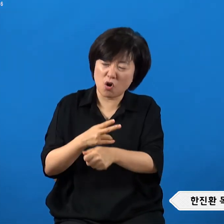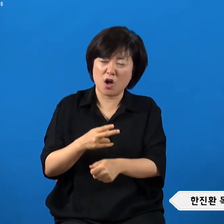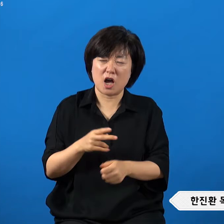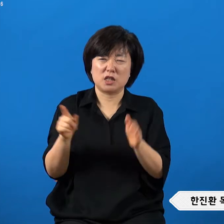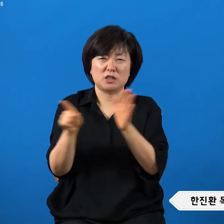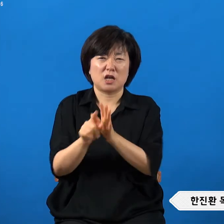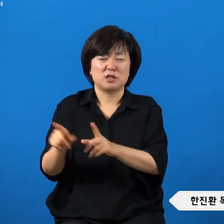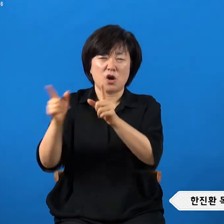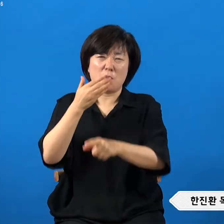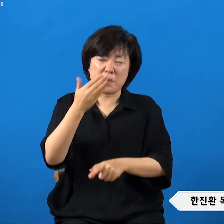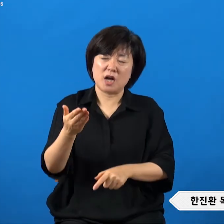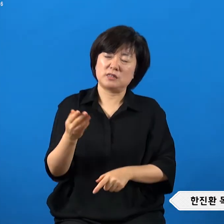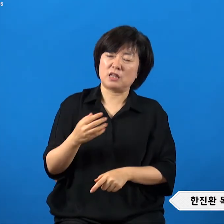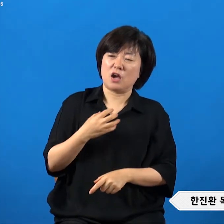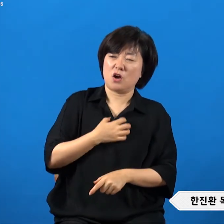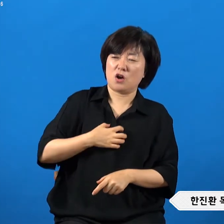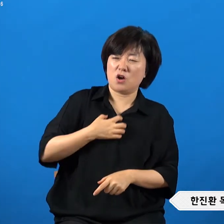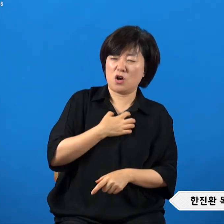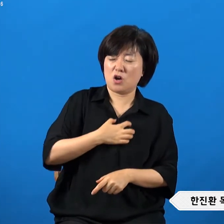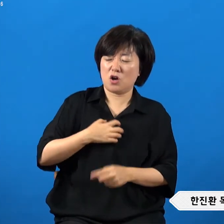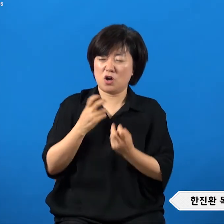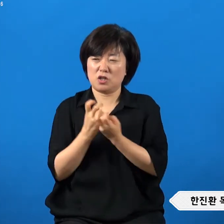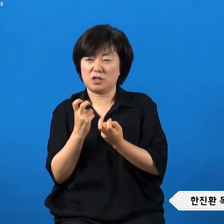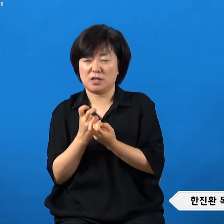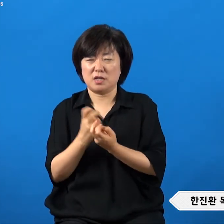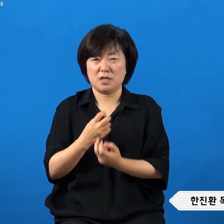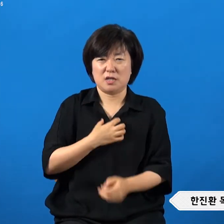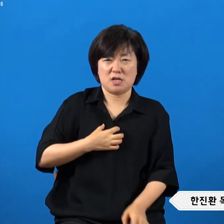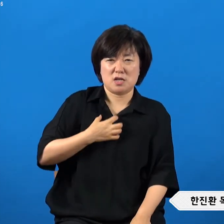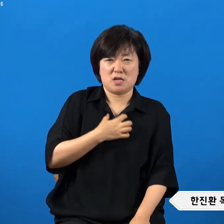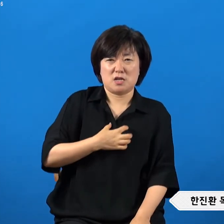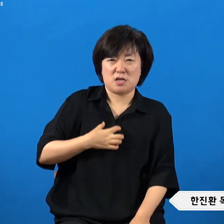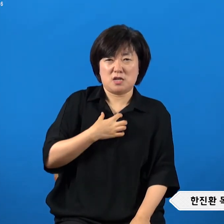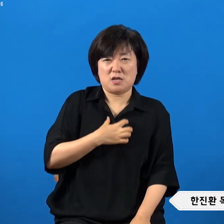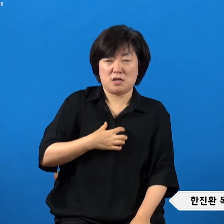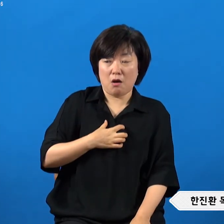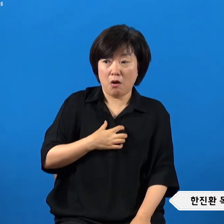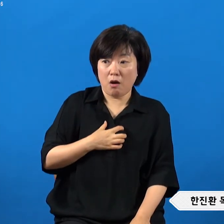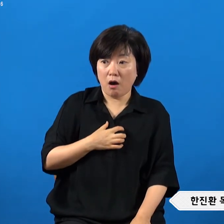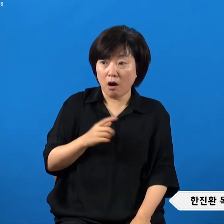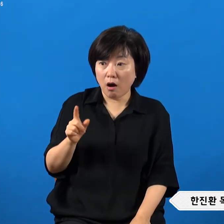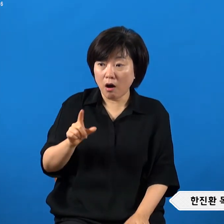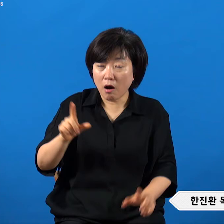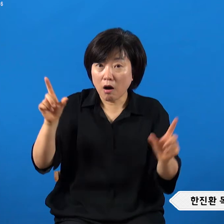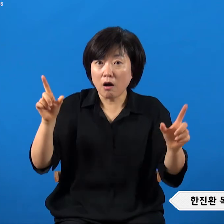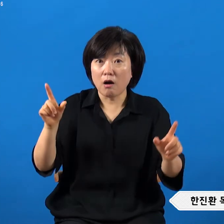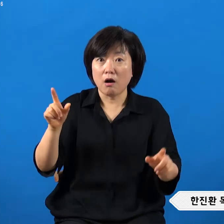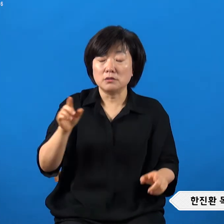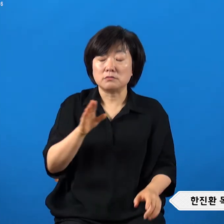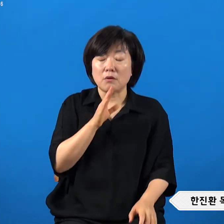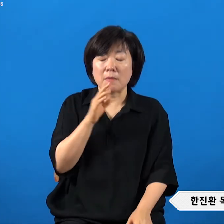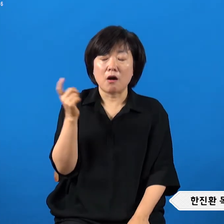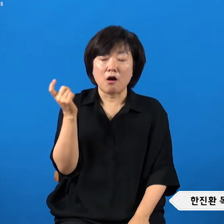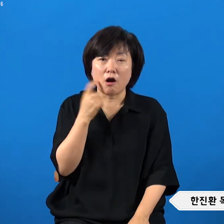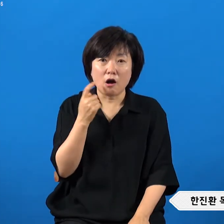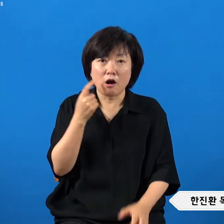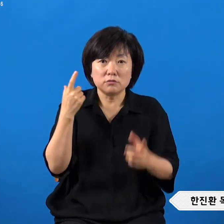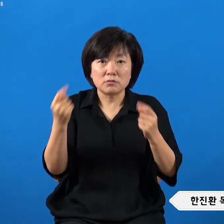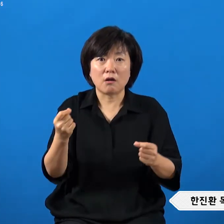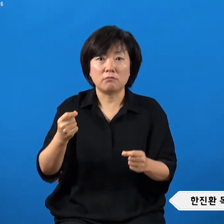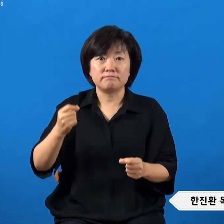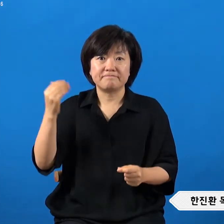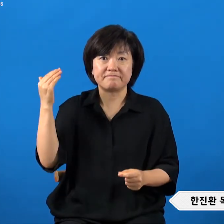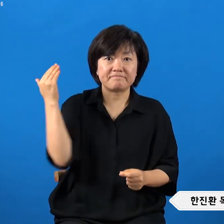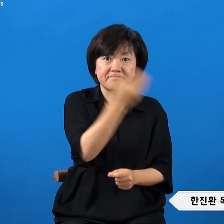저거는 좀 어려울 거다. 걱정을 많이 했습니다. 그런데 어느 순간에 진짜 거짓말처럼 딱